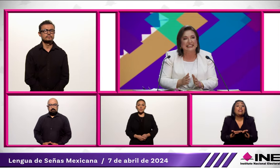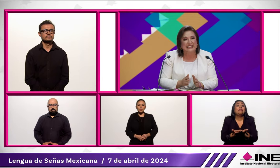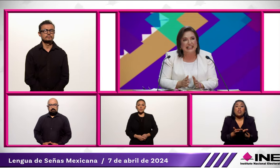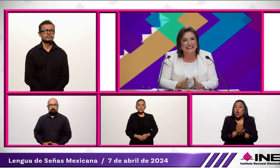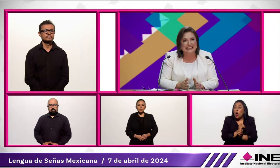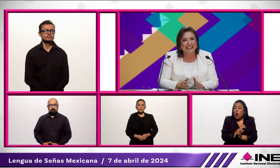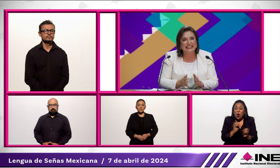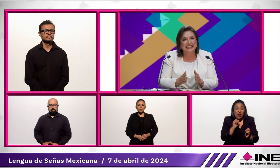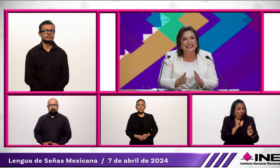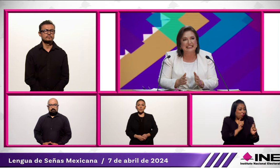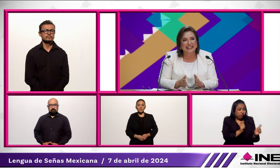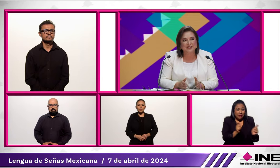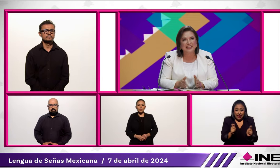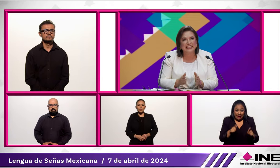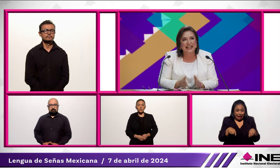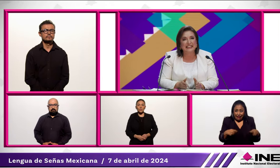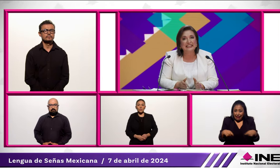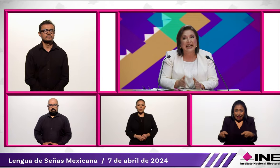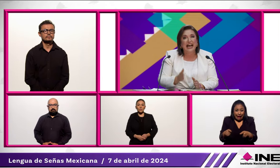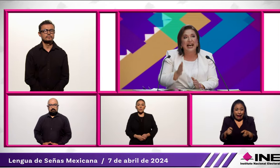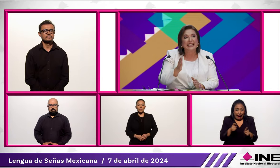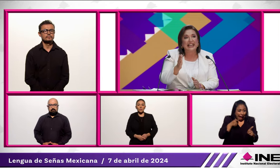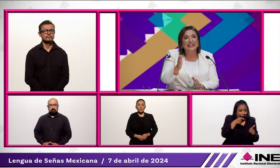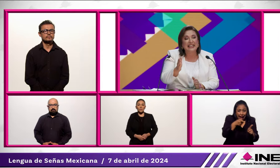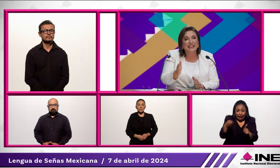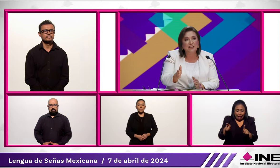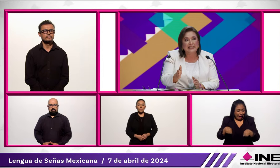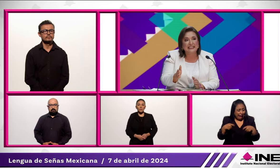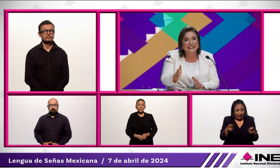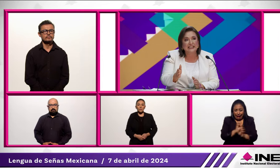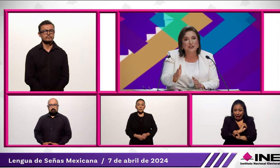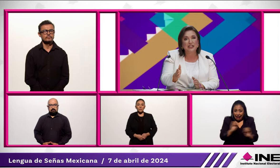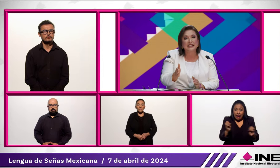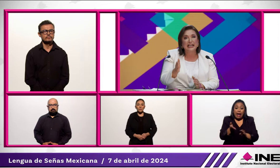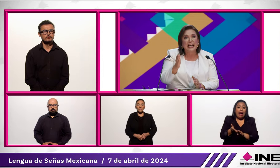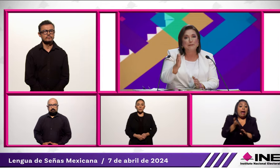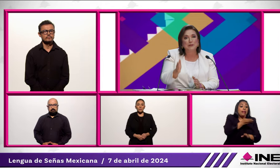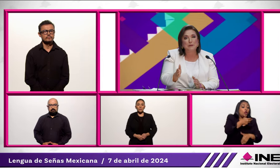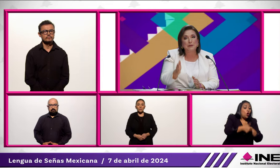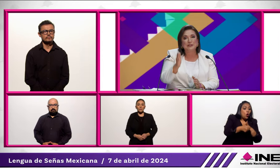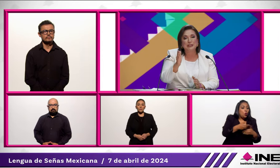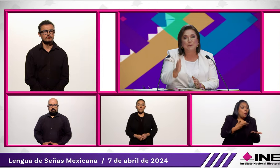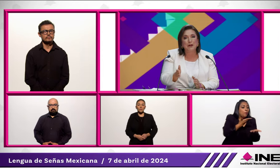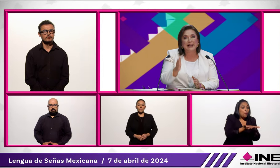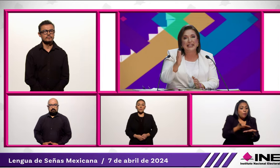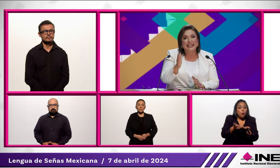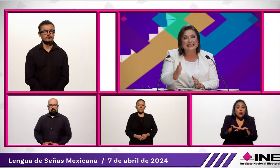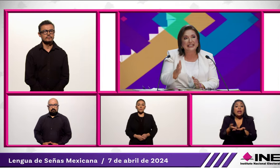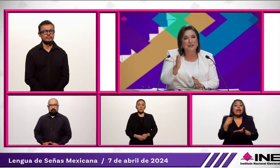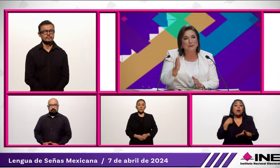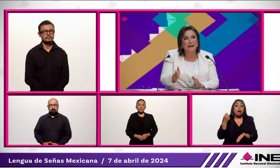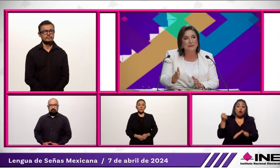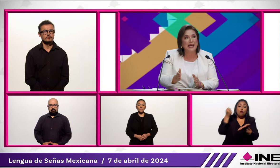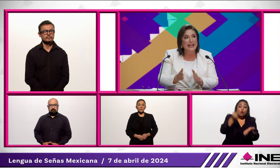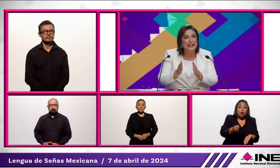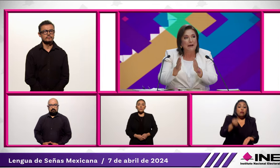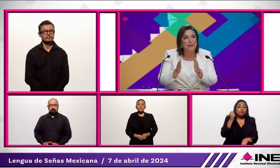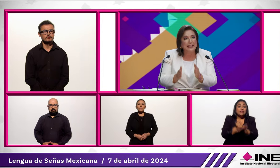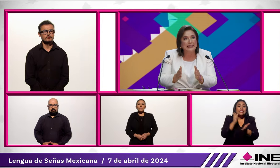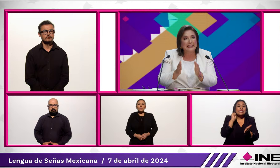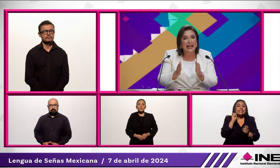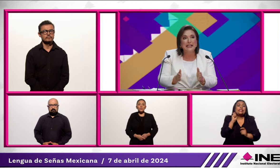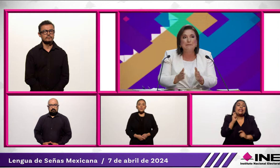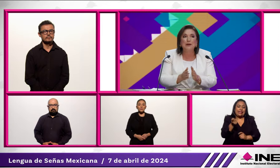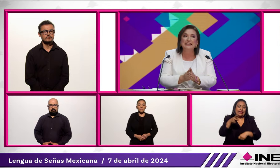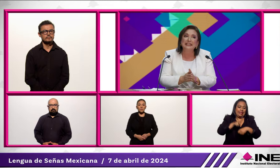prácticamente inexistentes las asignaciones directas, adelantando las licitaciones. El presupuesto se aprueba el 15 de noviembre y